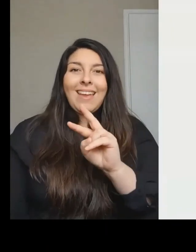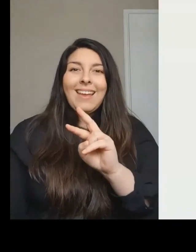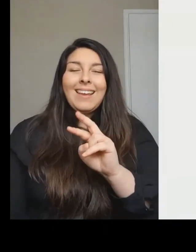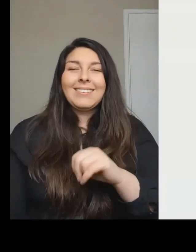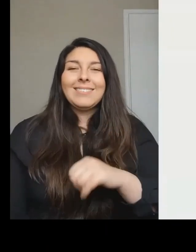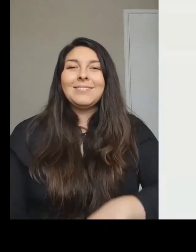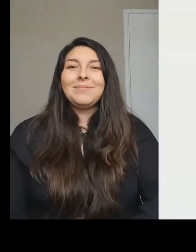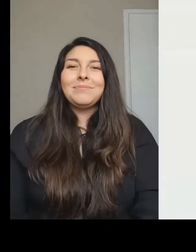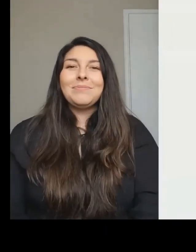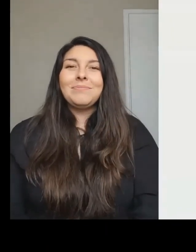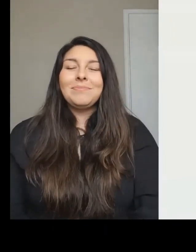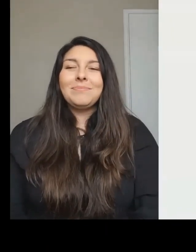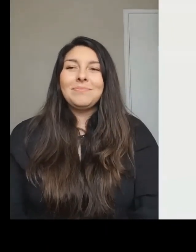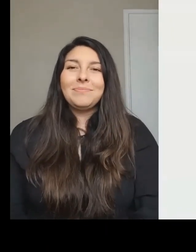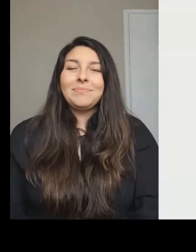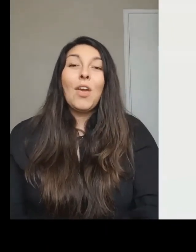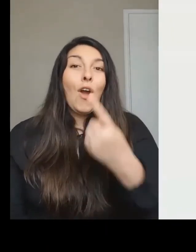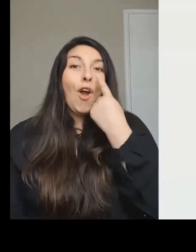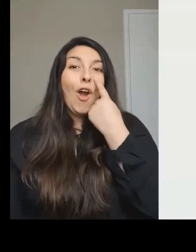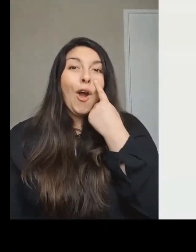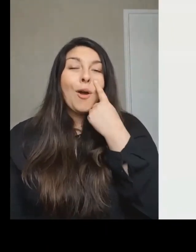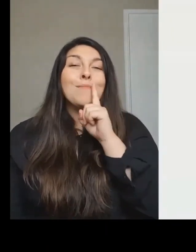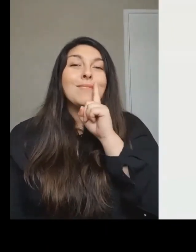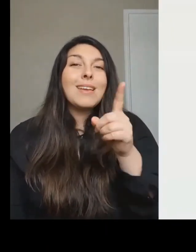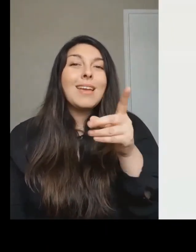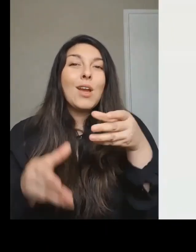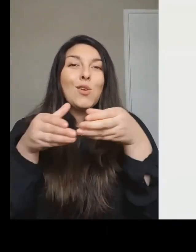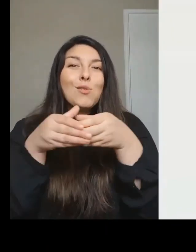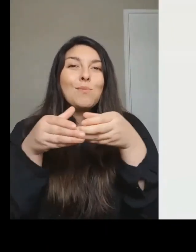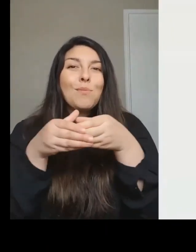Conozcamos al equipo que compone AES en nuestra sede.